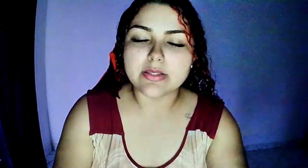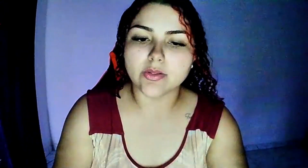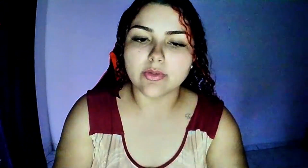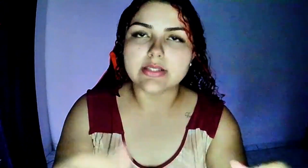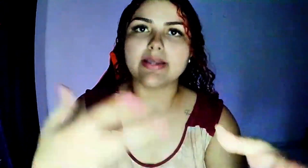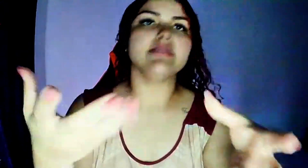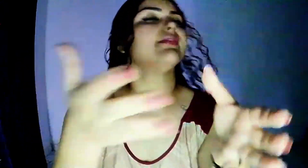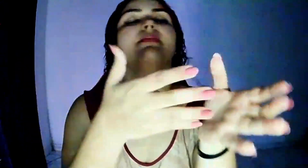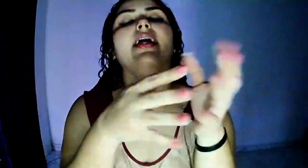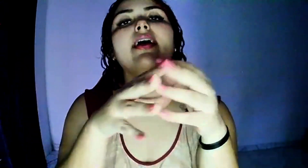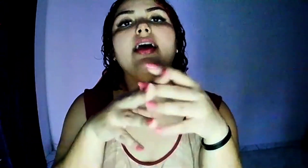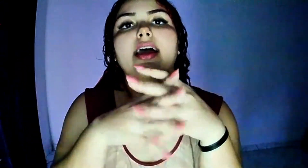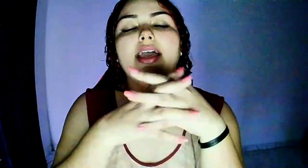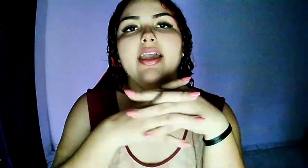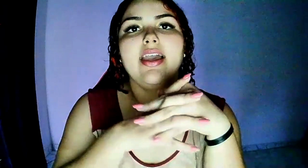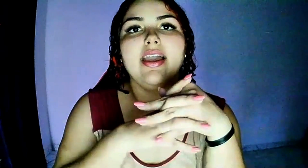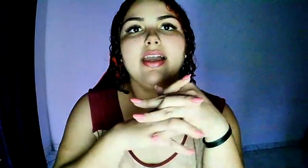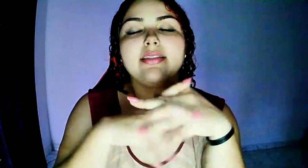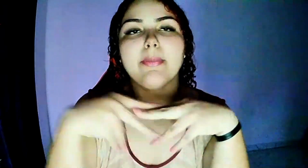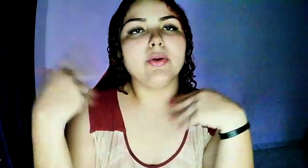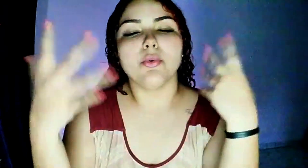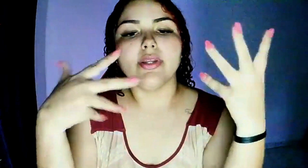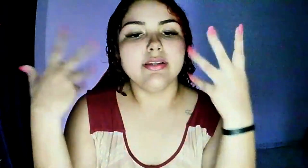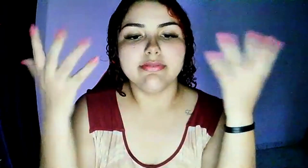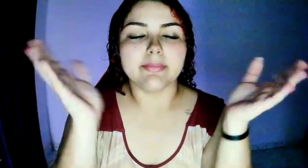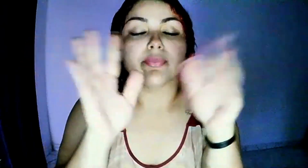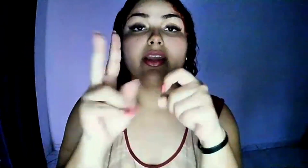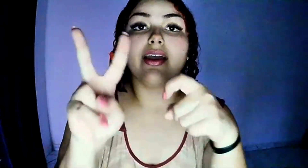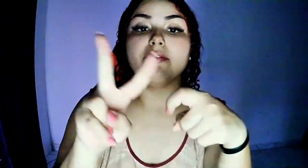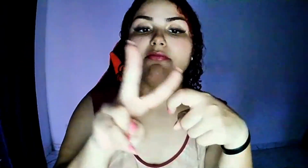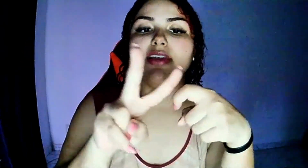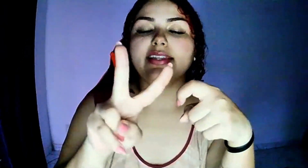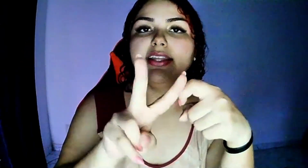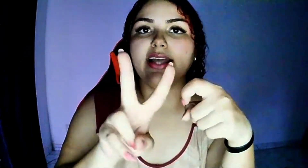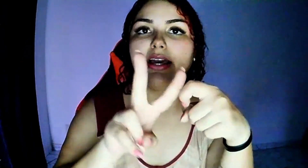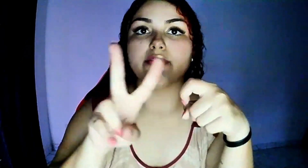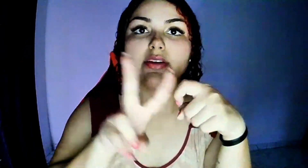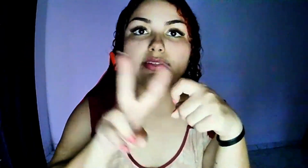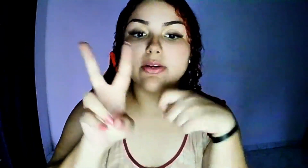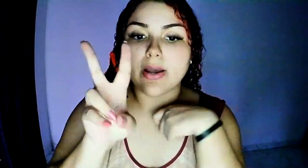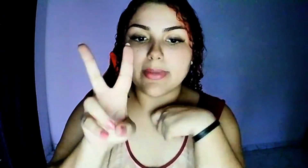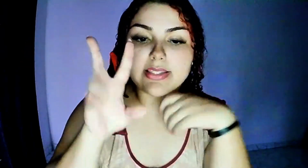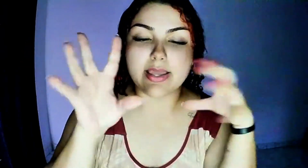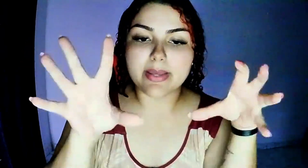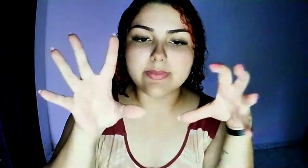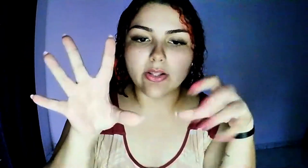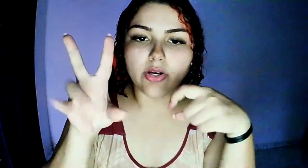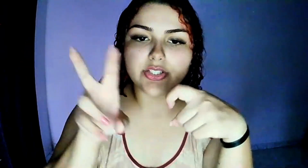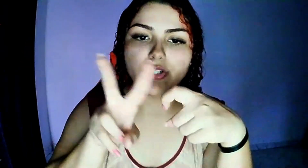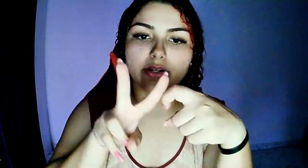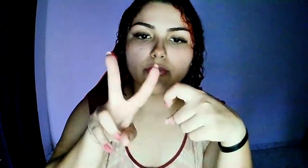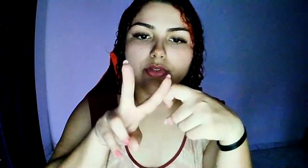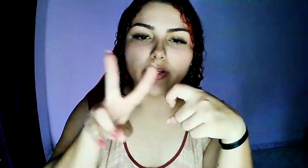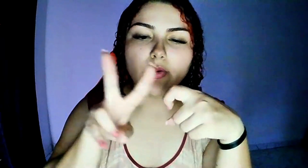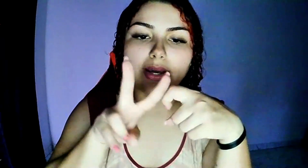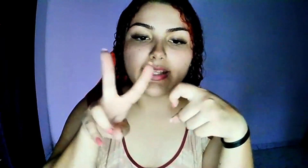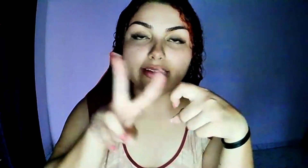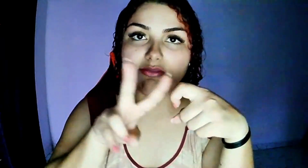mesma coisa, mas enfim, né? Também cuida, enfim. Veterinário, você vai seguir a mesma lógica, só que com a letra